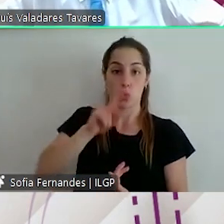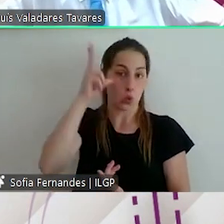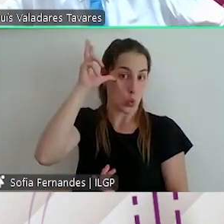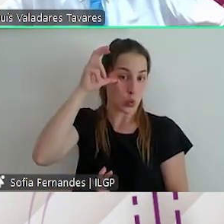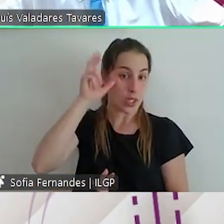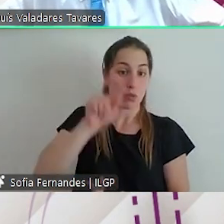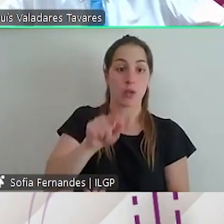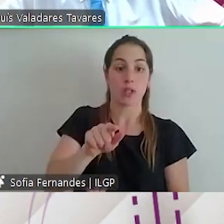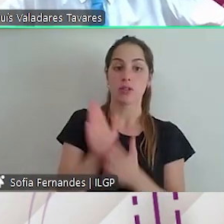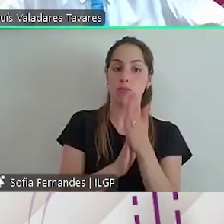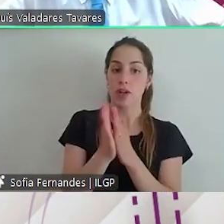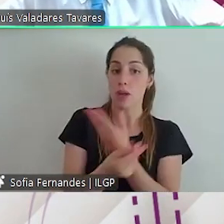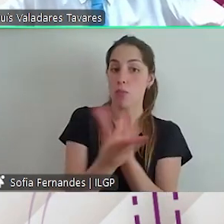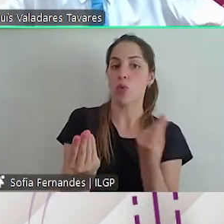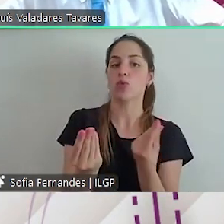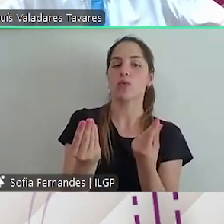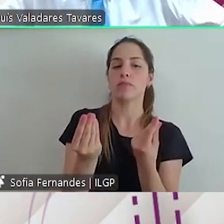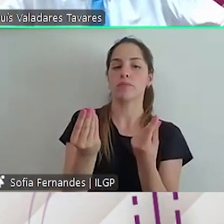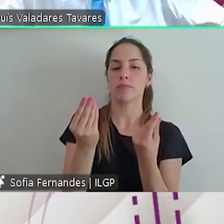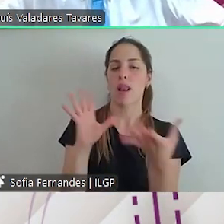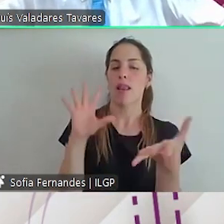orientado para resolver problemas.